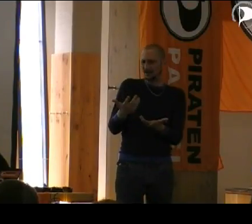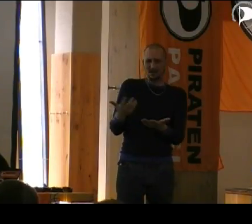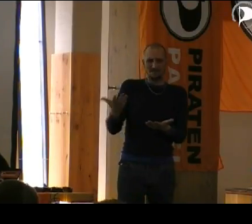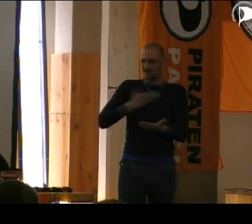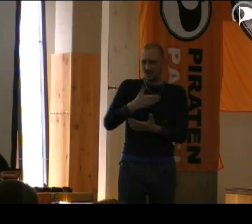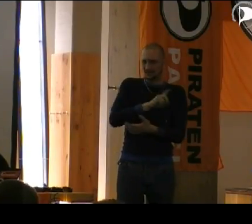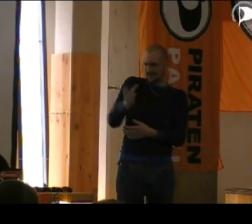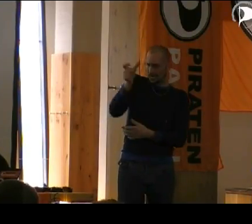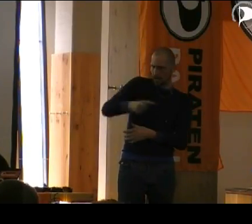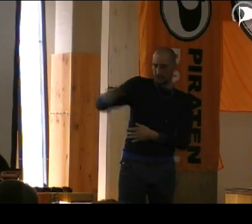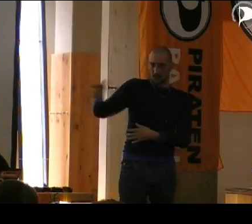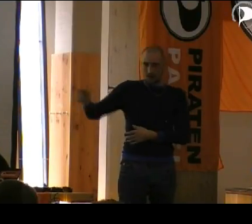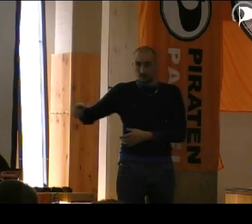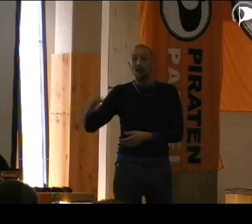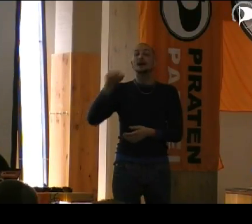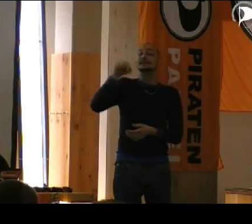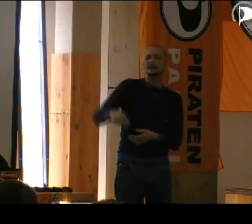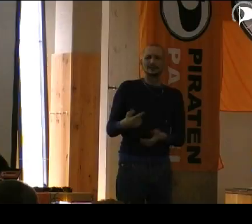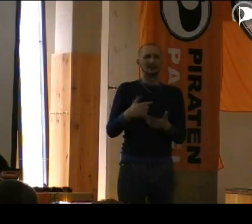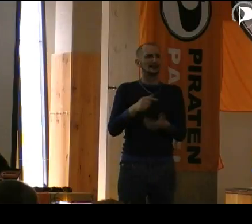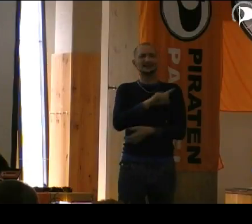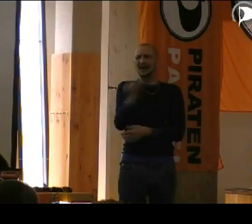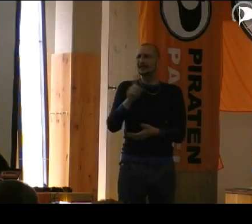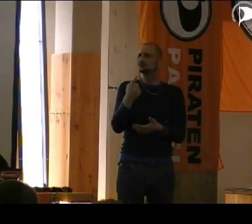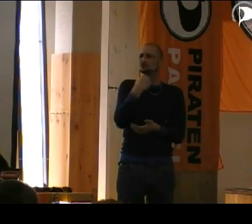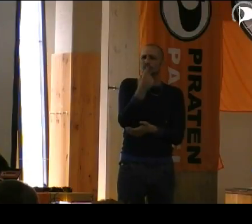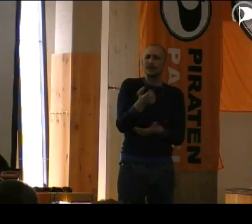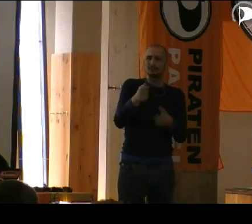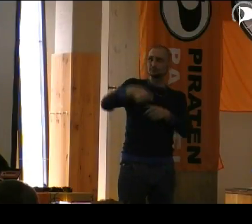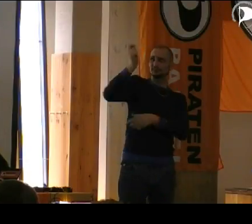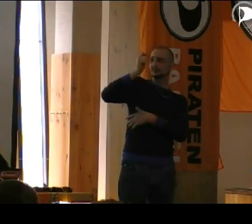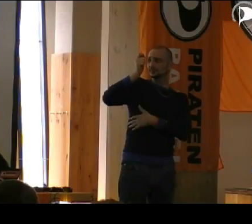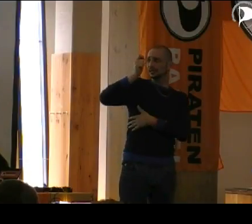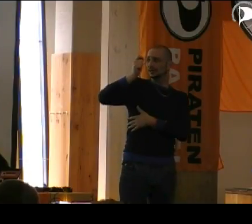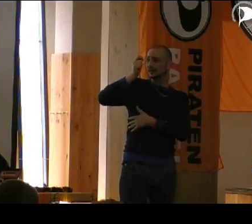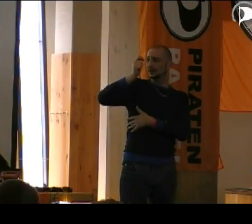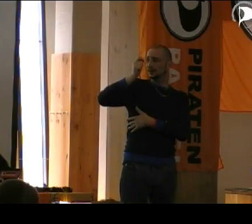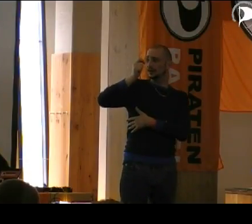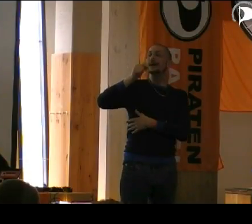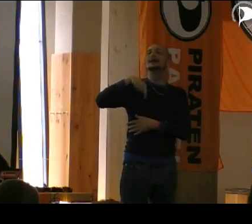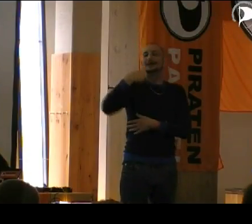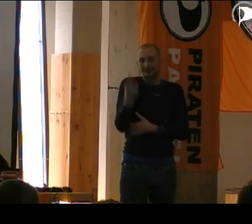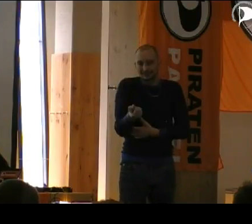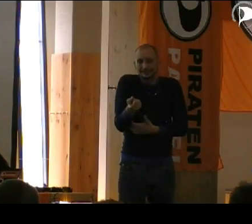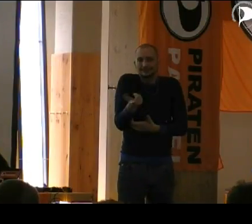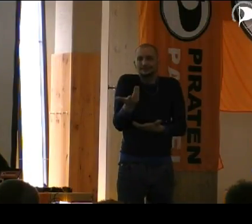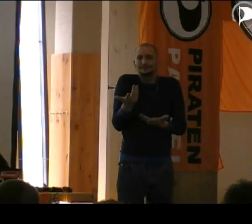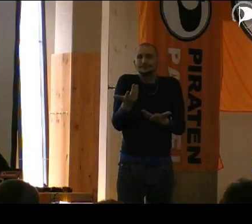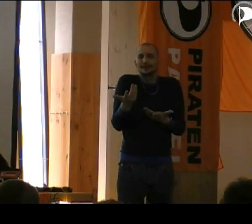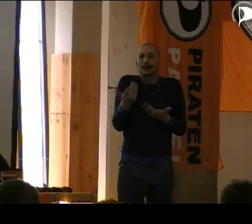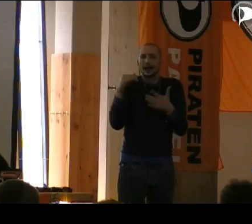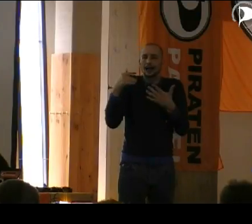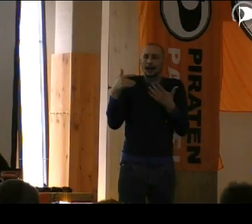das ist dann relevant also dein stimmen und leere stimmzettel nach kraft eine auswirkung wenn